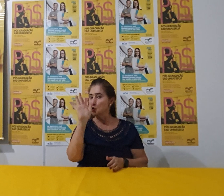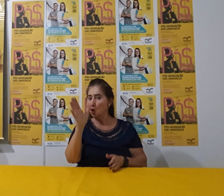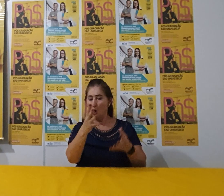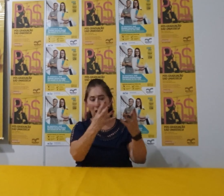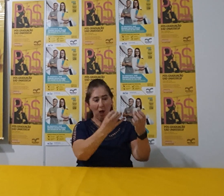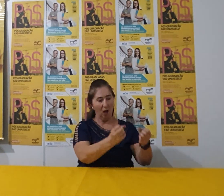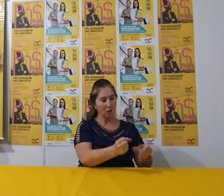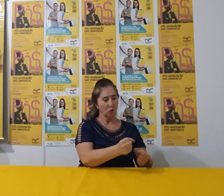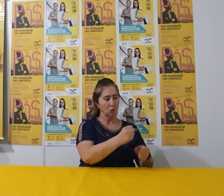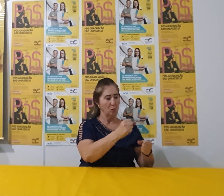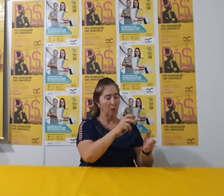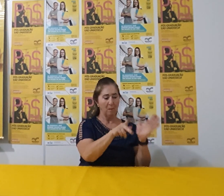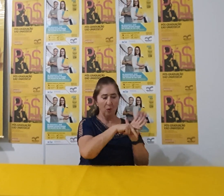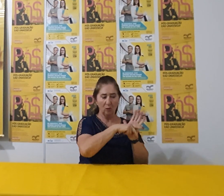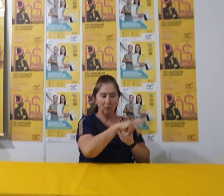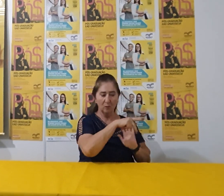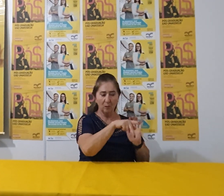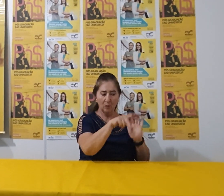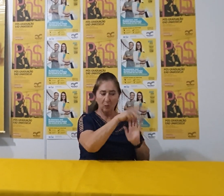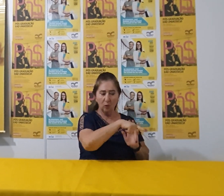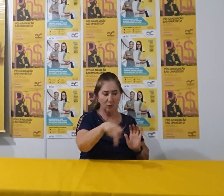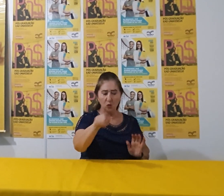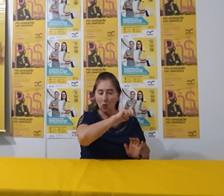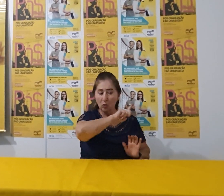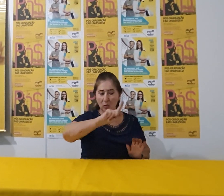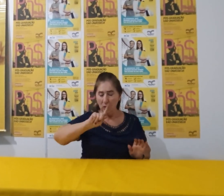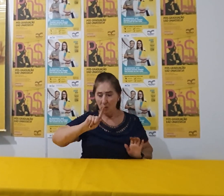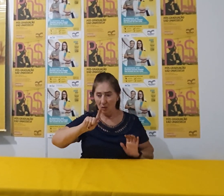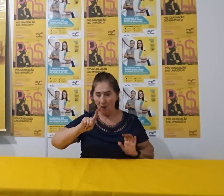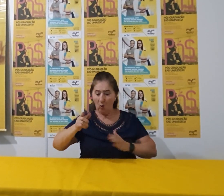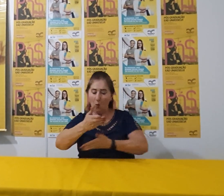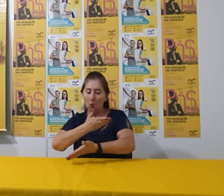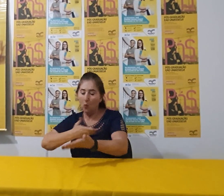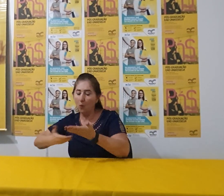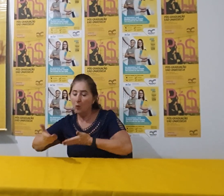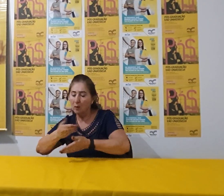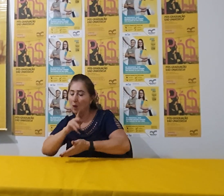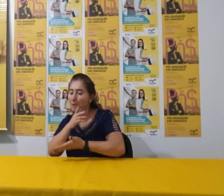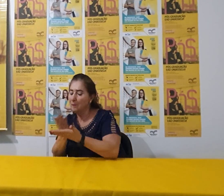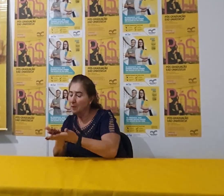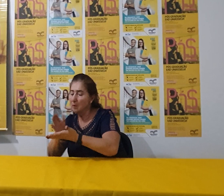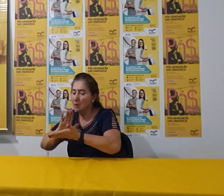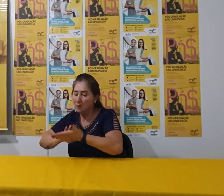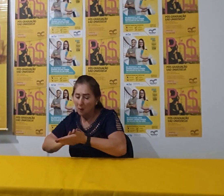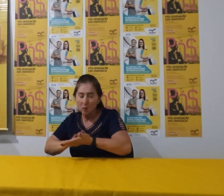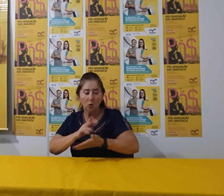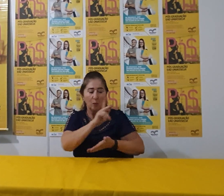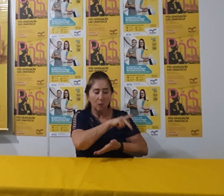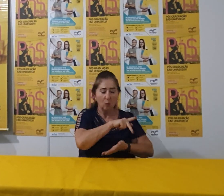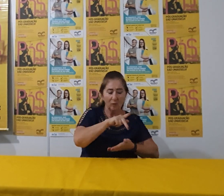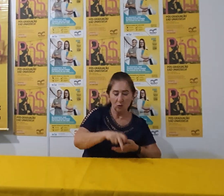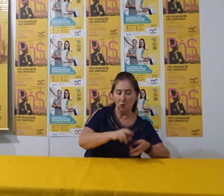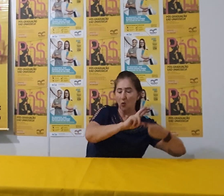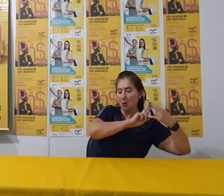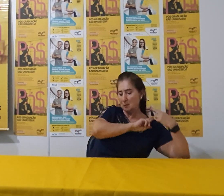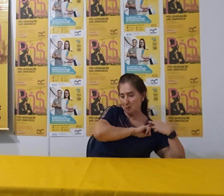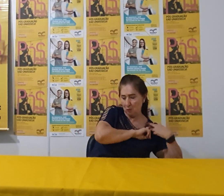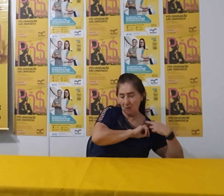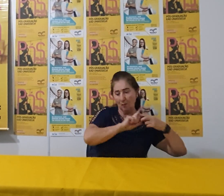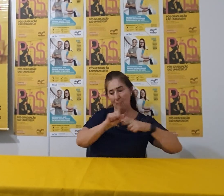do professor, e tudo que estiver ligado ao ensino-aprendizagem do aluno surdo, o mesmo deverá